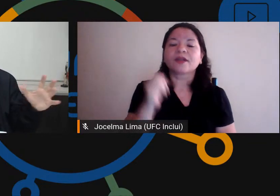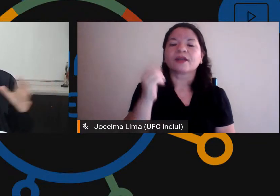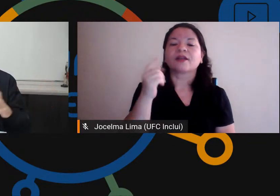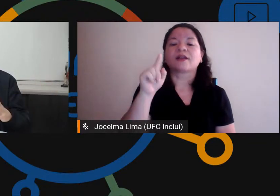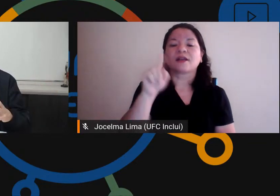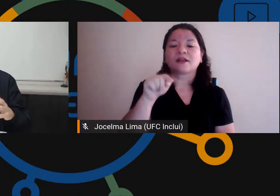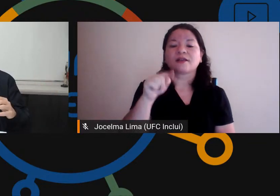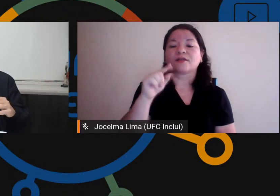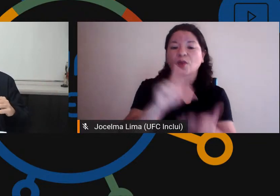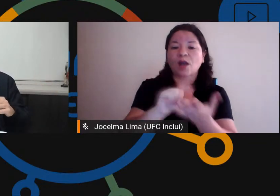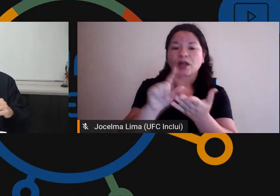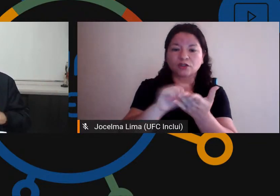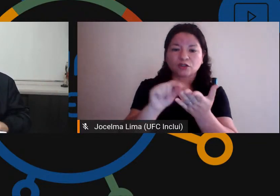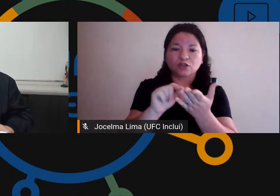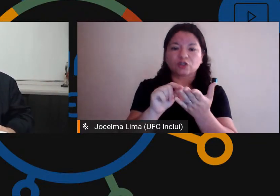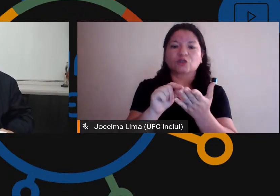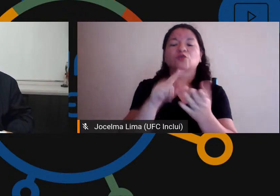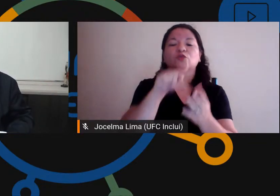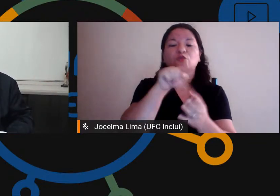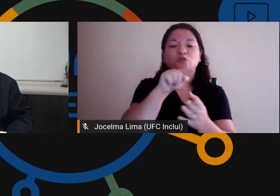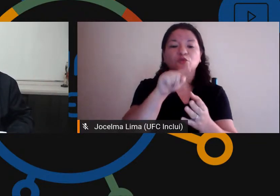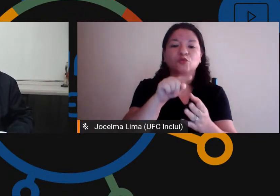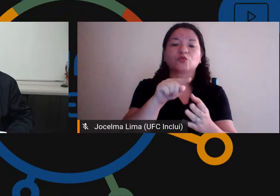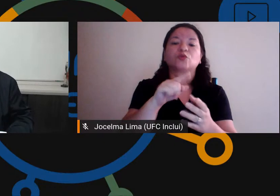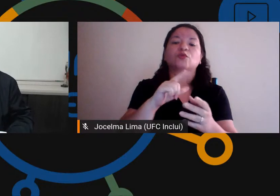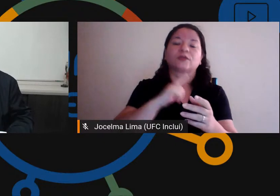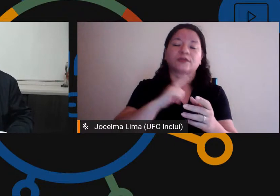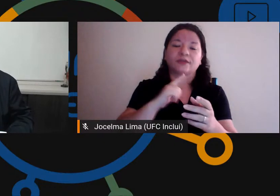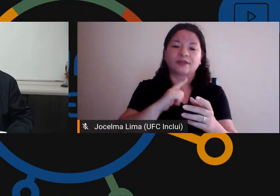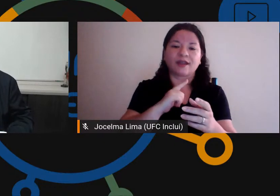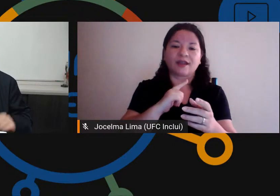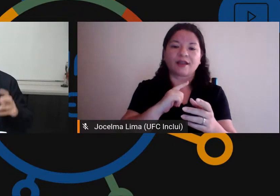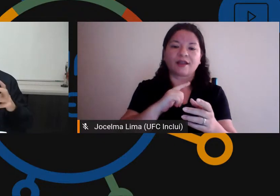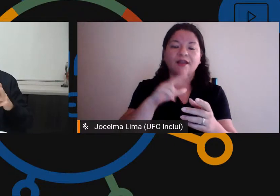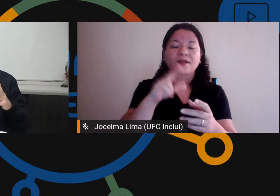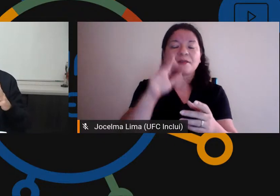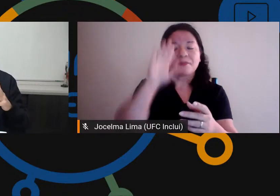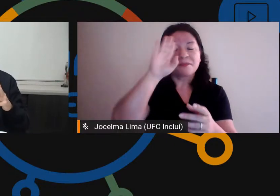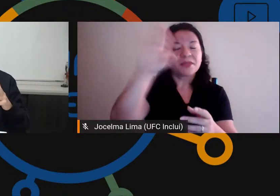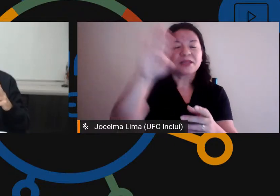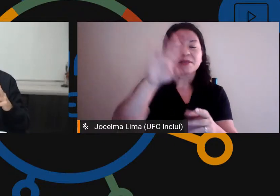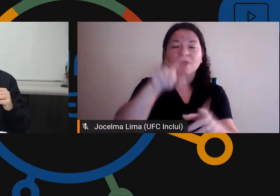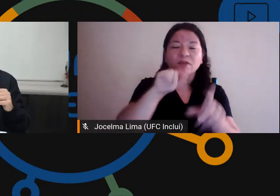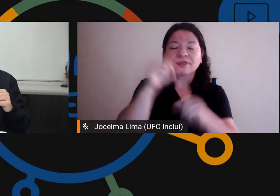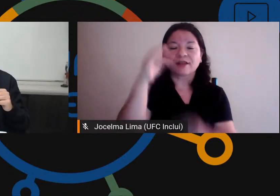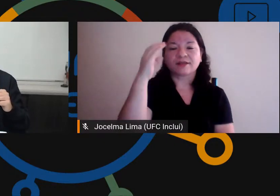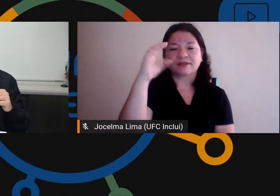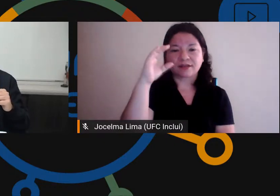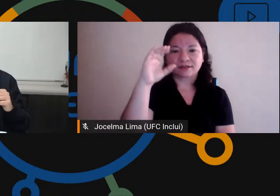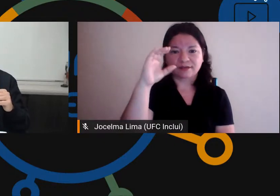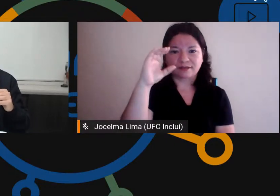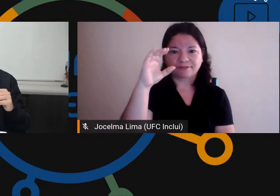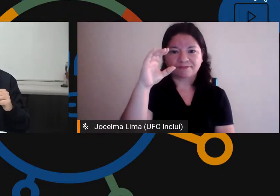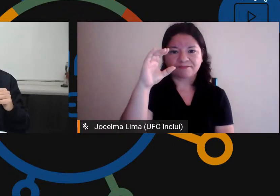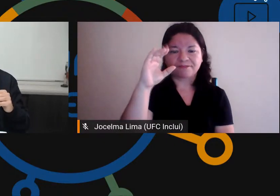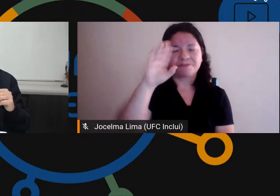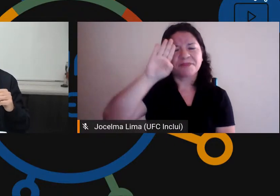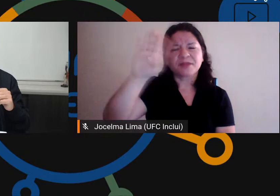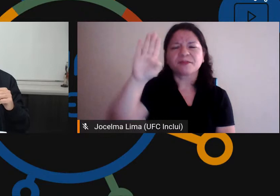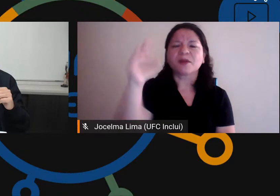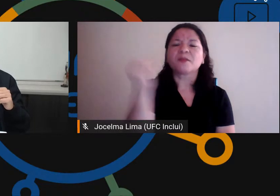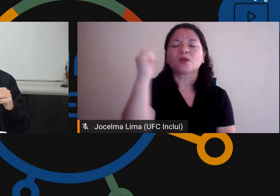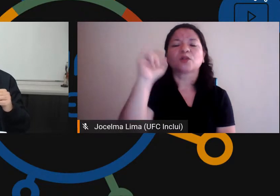se você espremer ele, o que sobra dele para a ciência. O mais importante que sobra hoje são as conclusões.